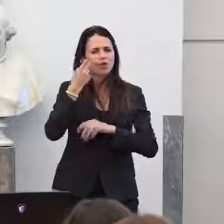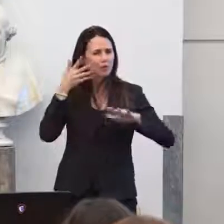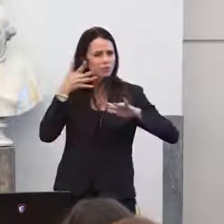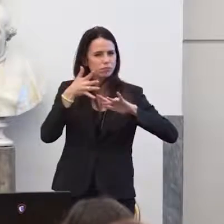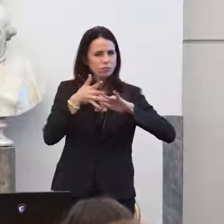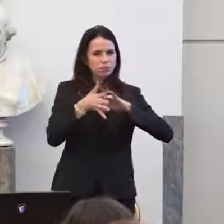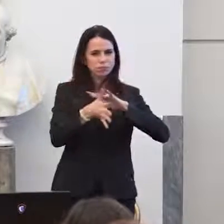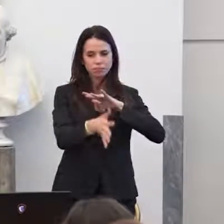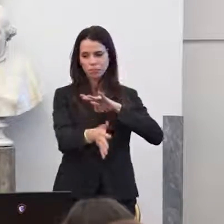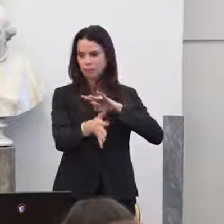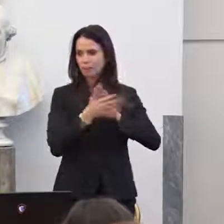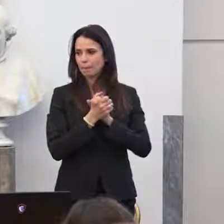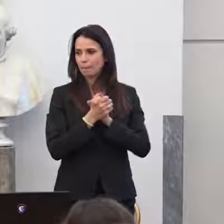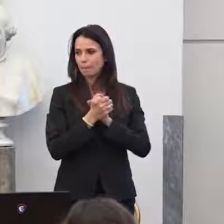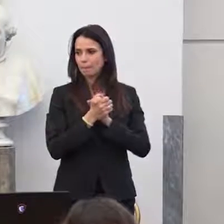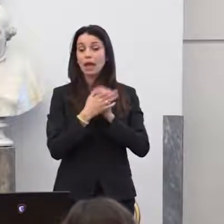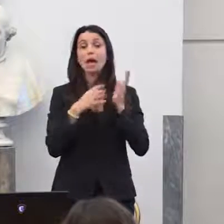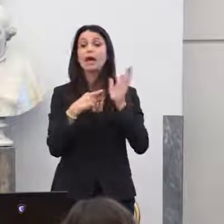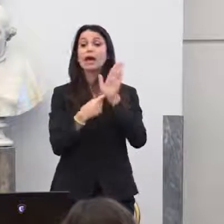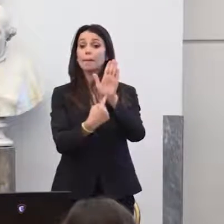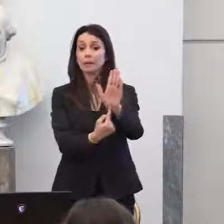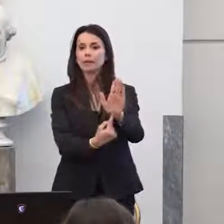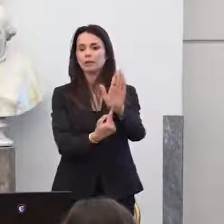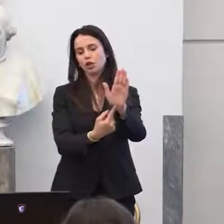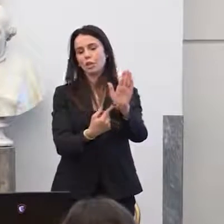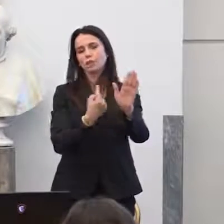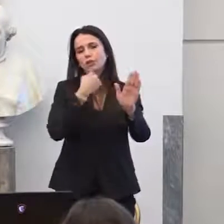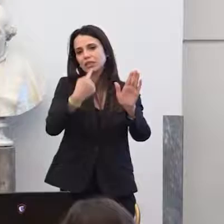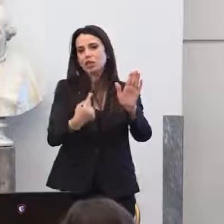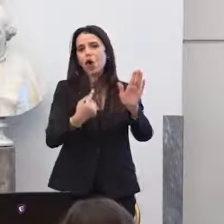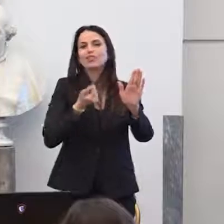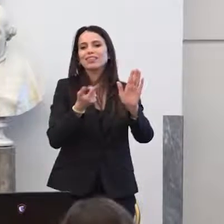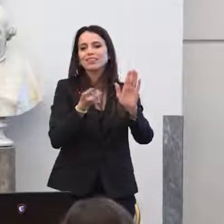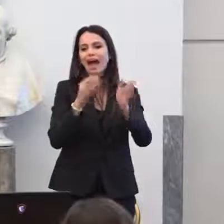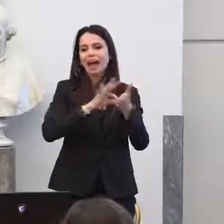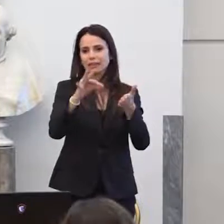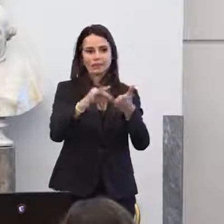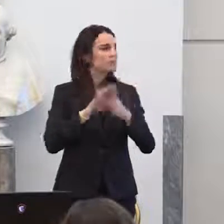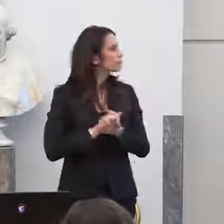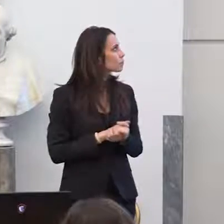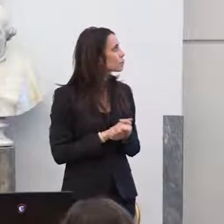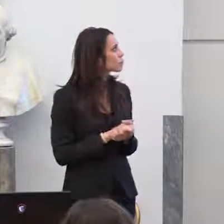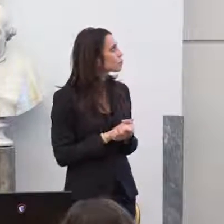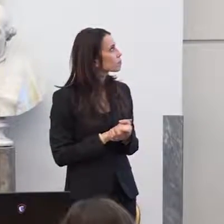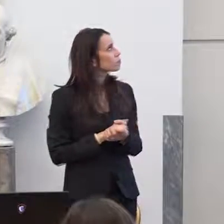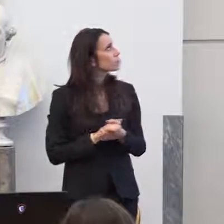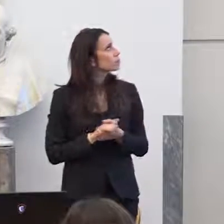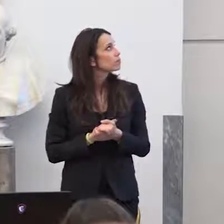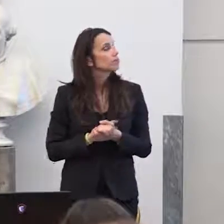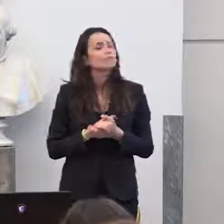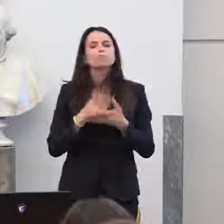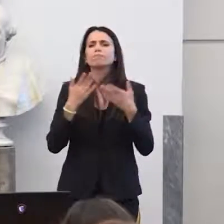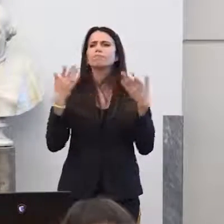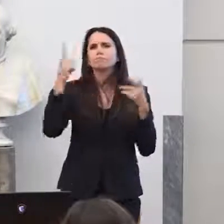vi rappresenterò, in base agli ultimi dati disponibili, la situazione italiana. Come possiamo immaginare oggi